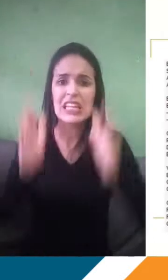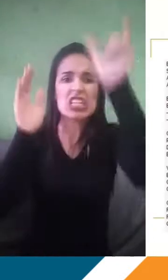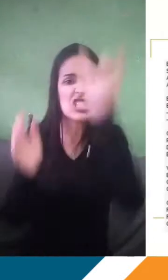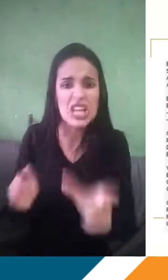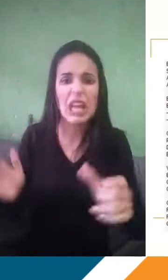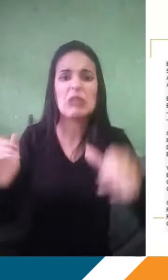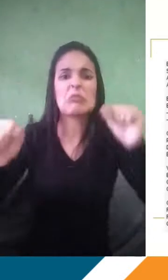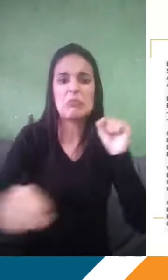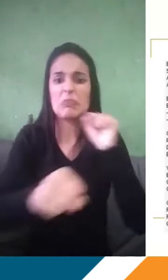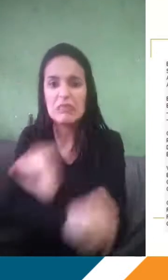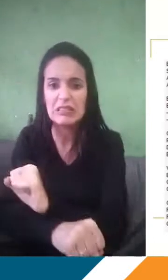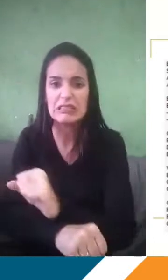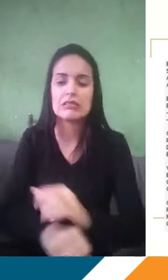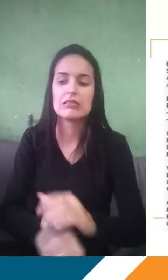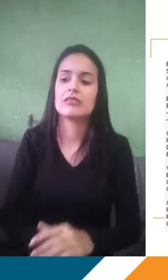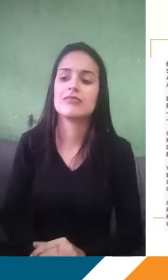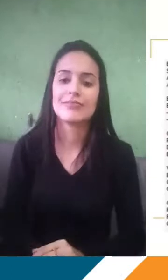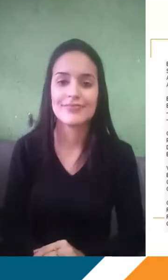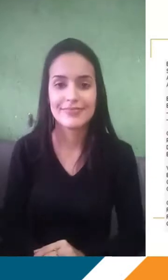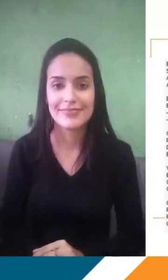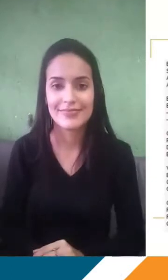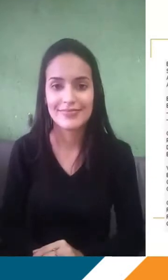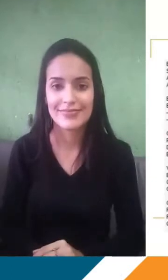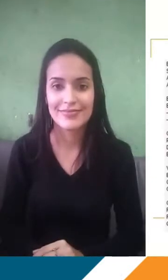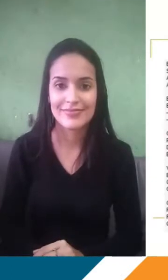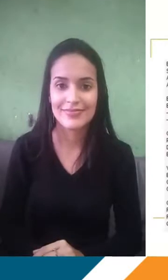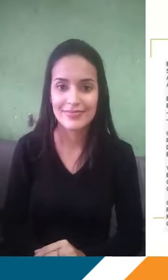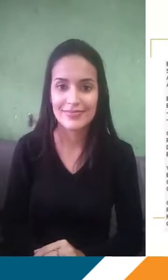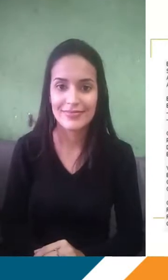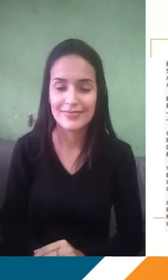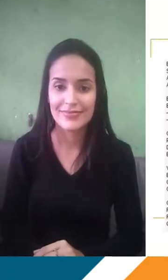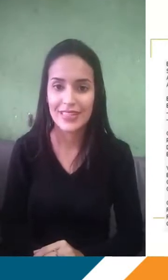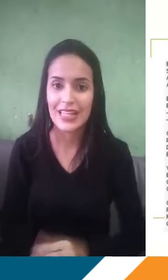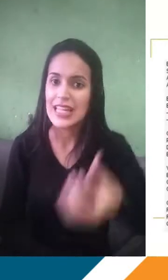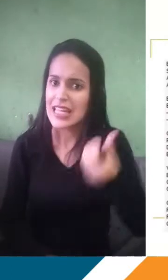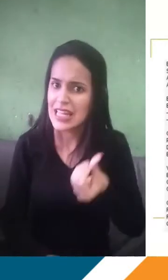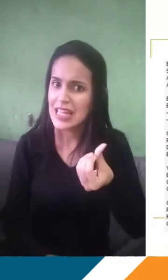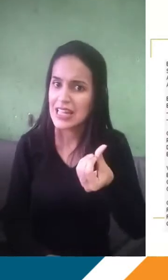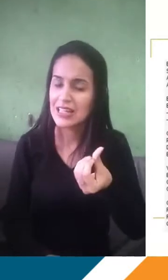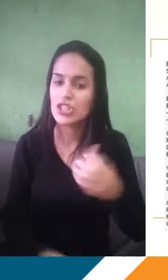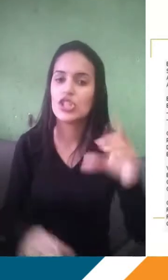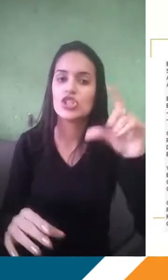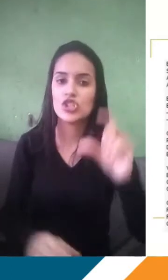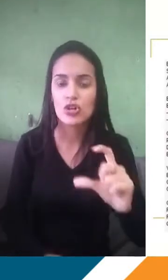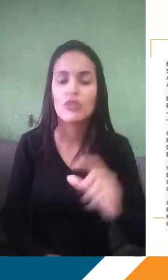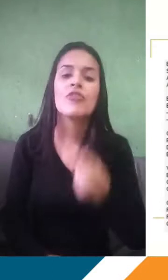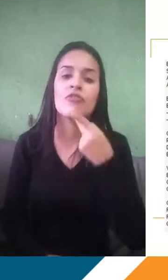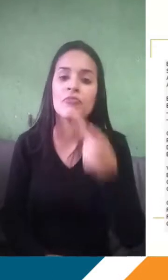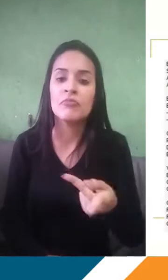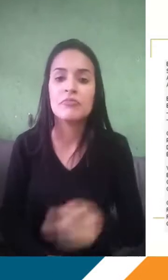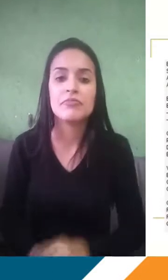os parnasianos criticavam a nova arte. O autor segue com suas observações e, no fim do